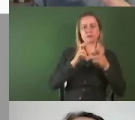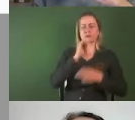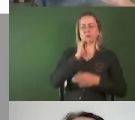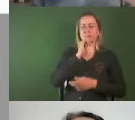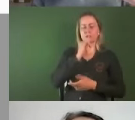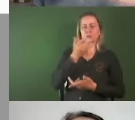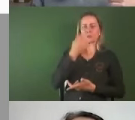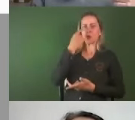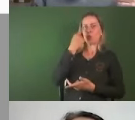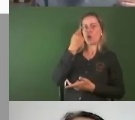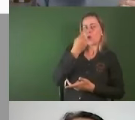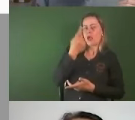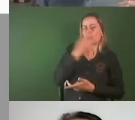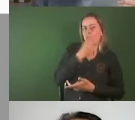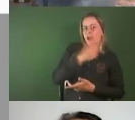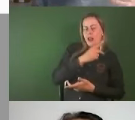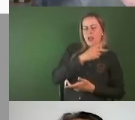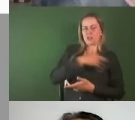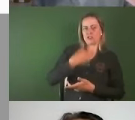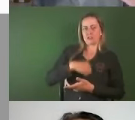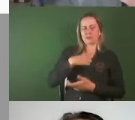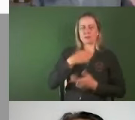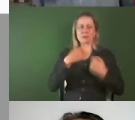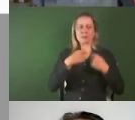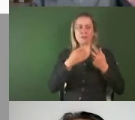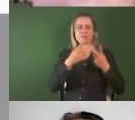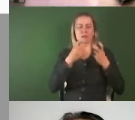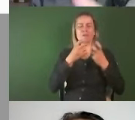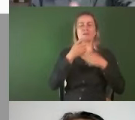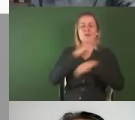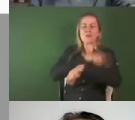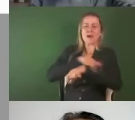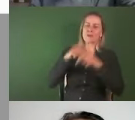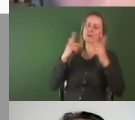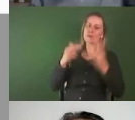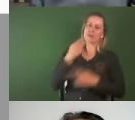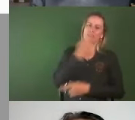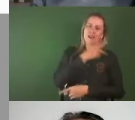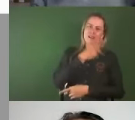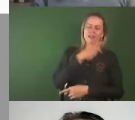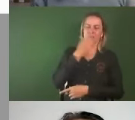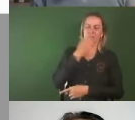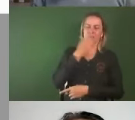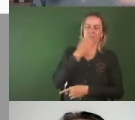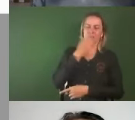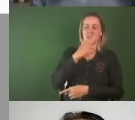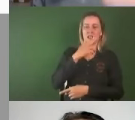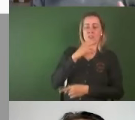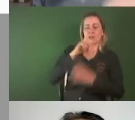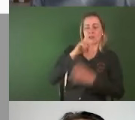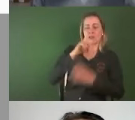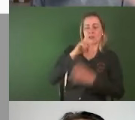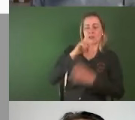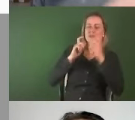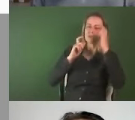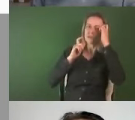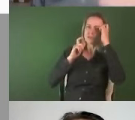que a nossa sociedade ocidental tem que se educar. Então, quando a fotografia aparece, esses caras estão já